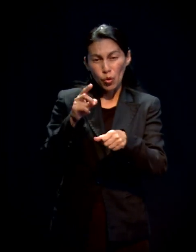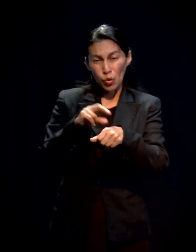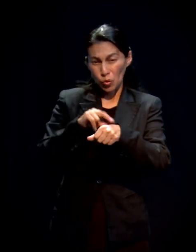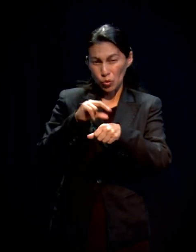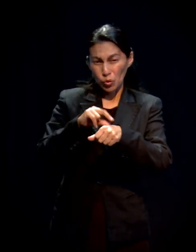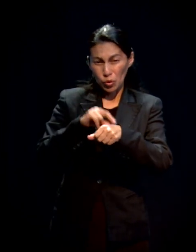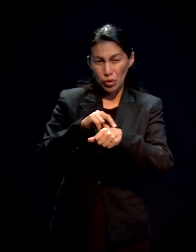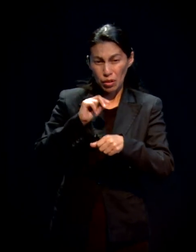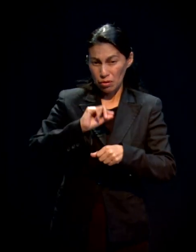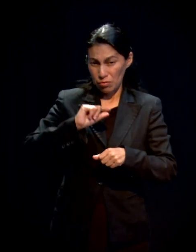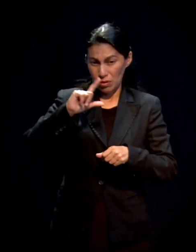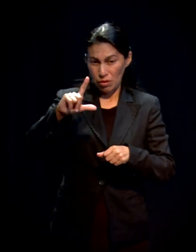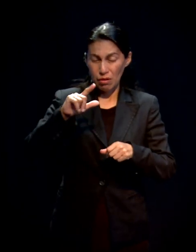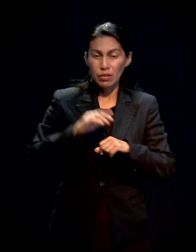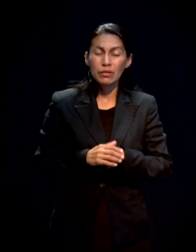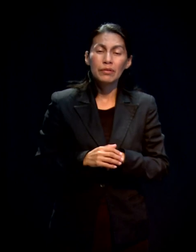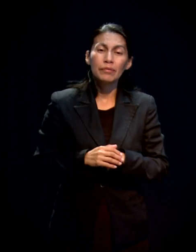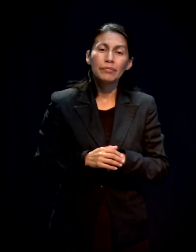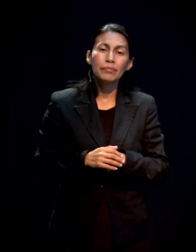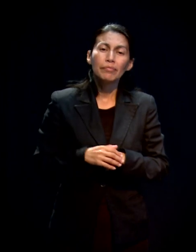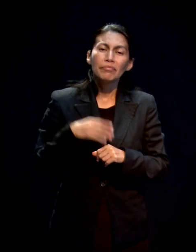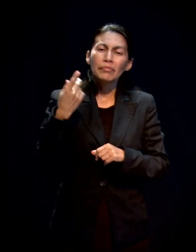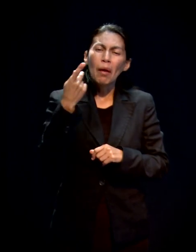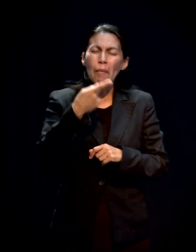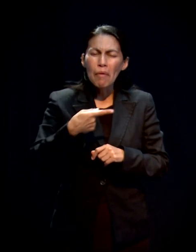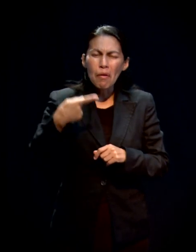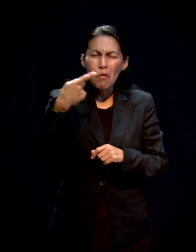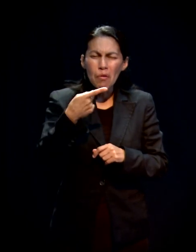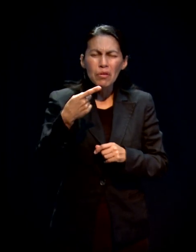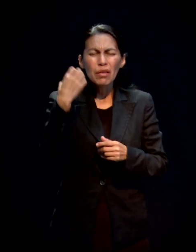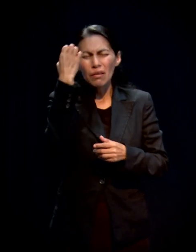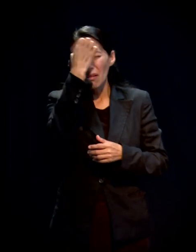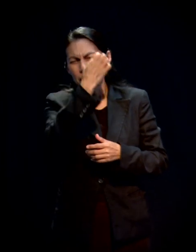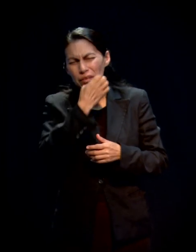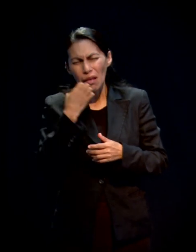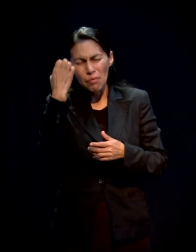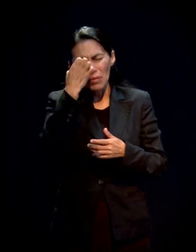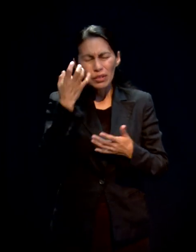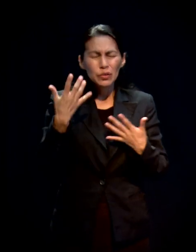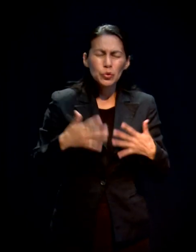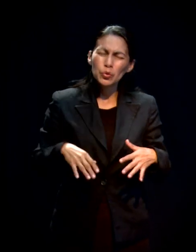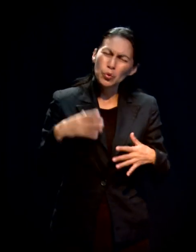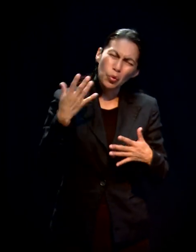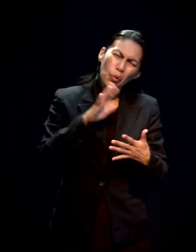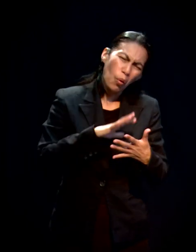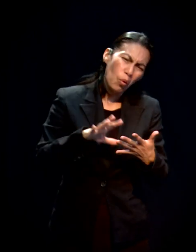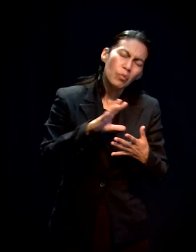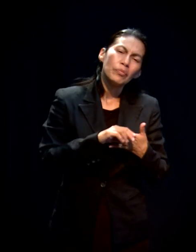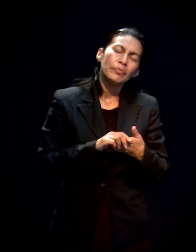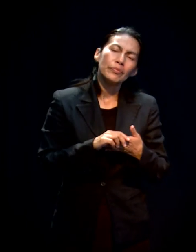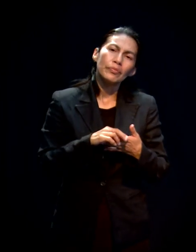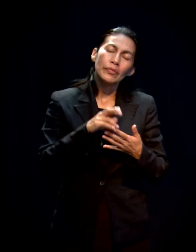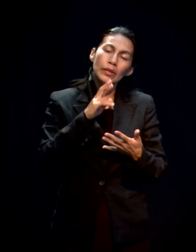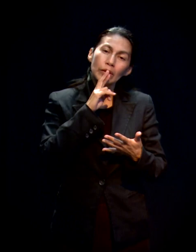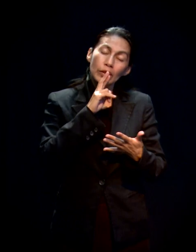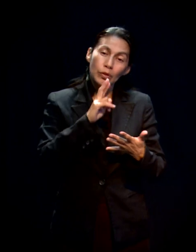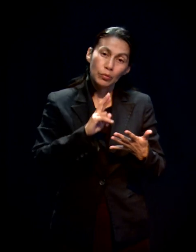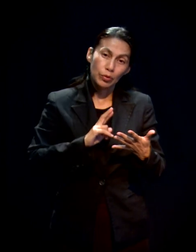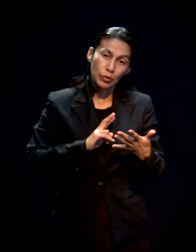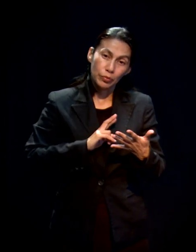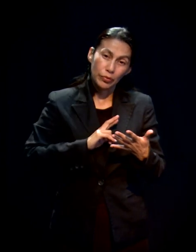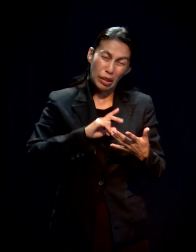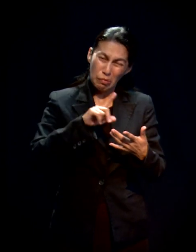y me hizo algunas preguntas algunos exámenes y llegó a una determinada respuesta